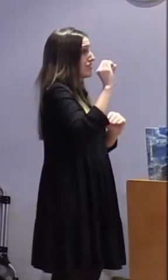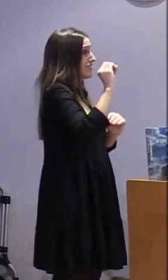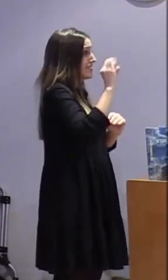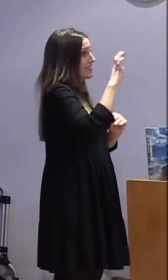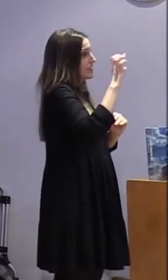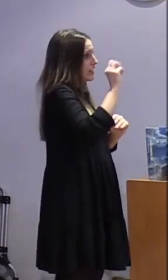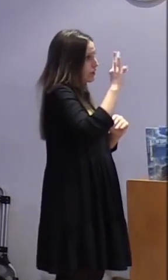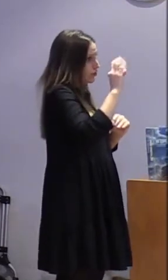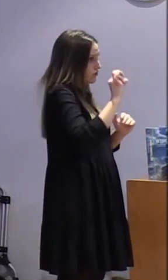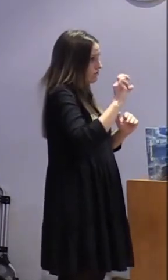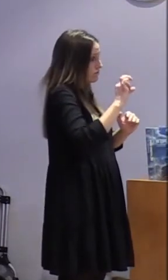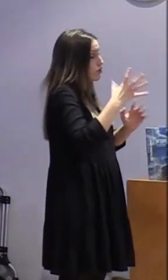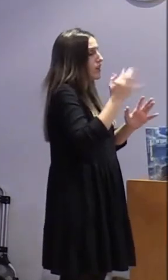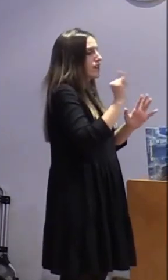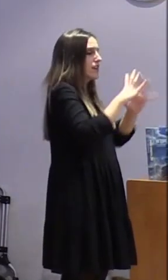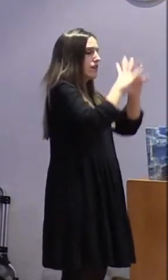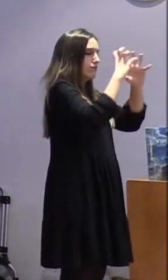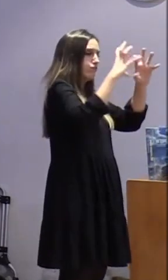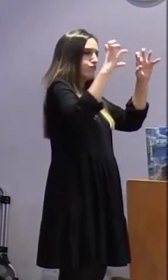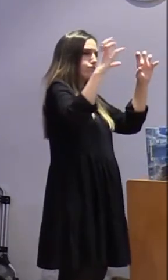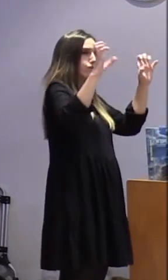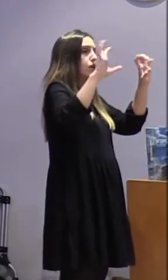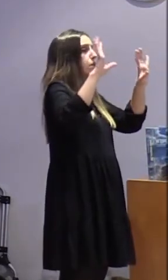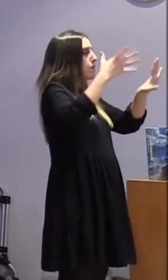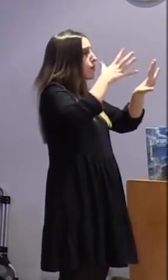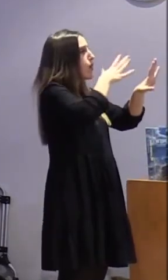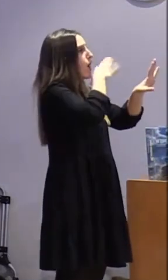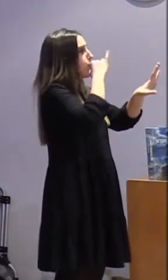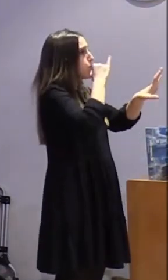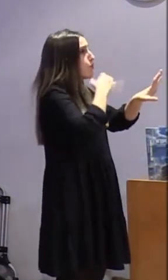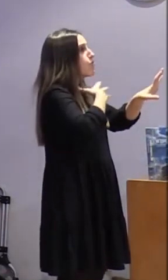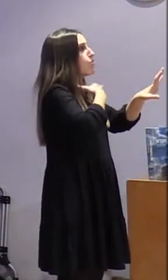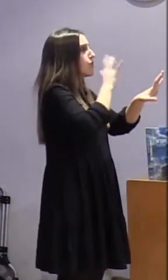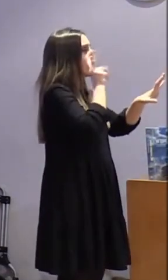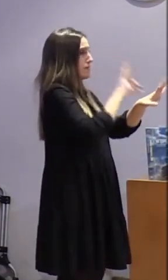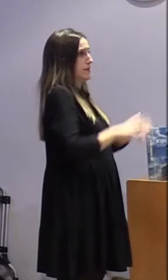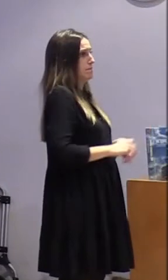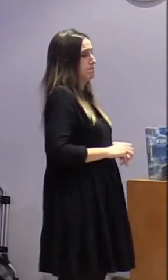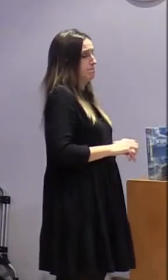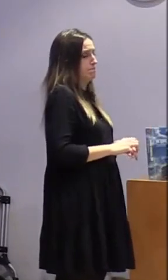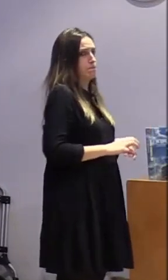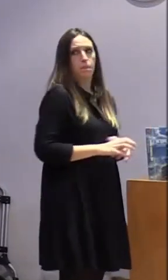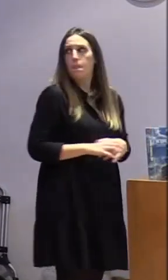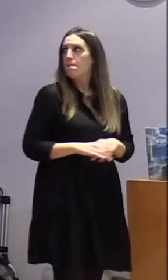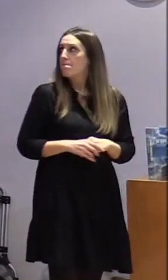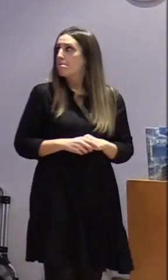cubren buena parte del cielo, pero que dejan entrever parte del cielo azul. Ese aspecto.